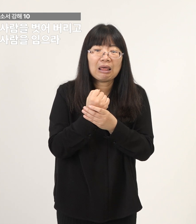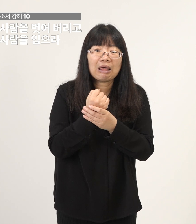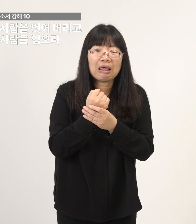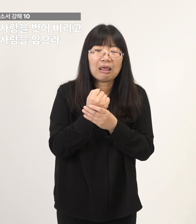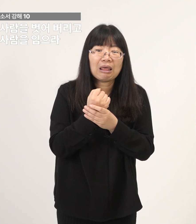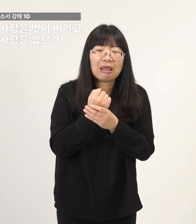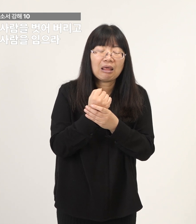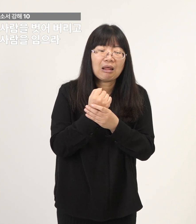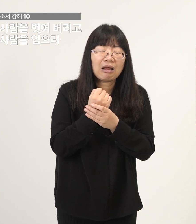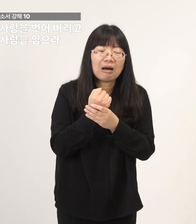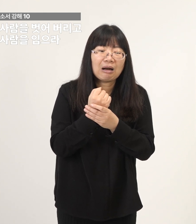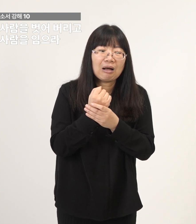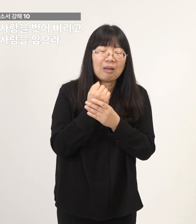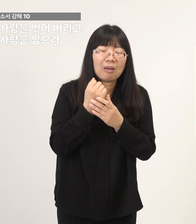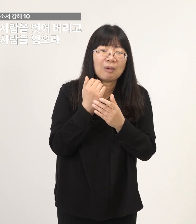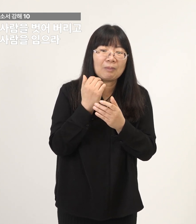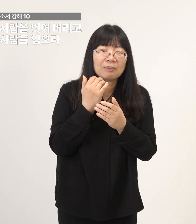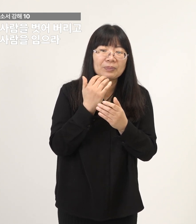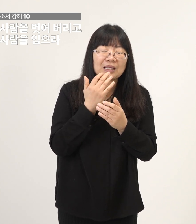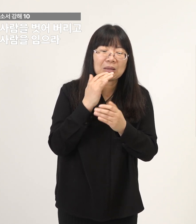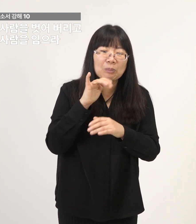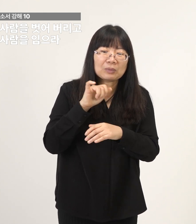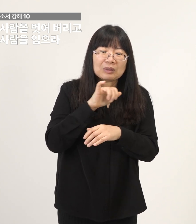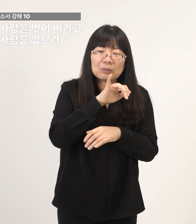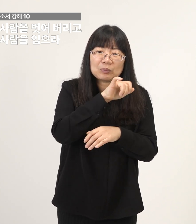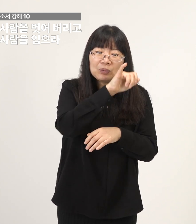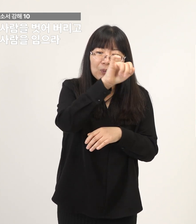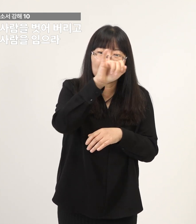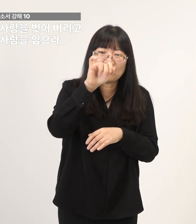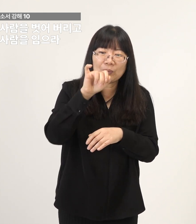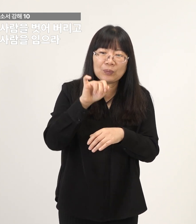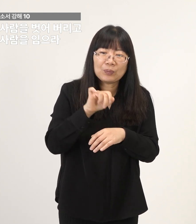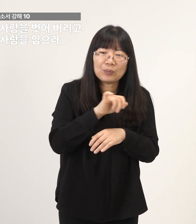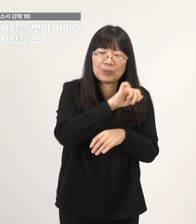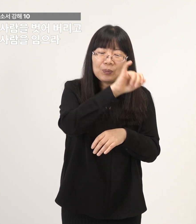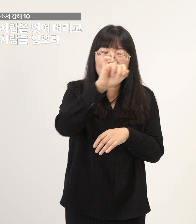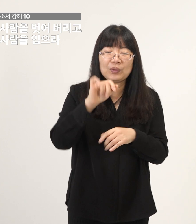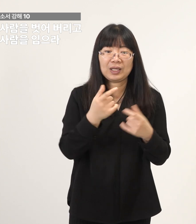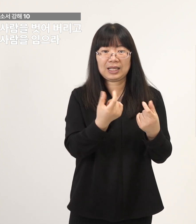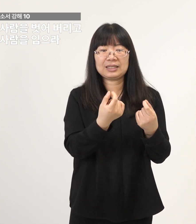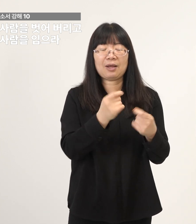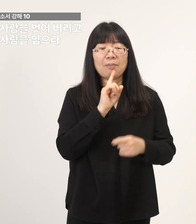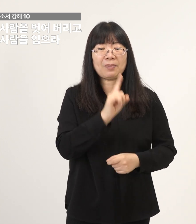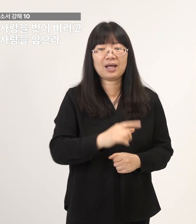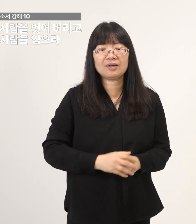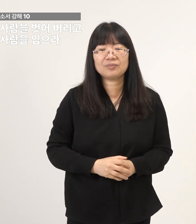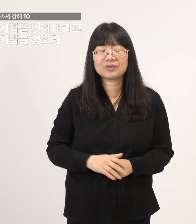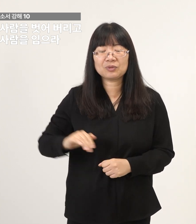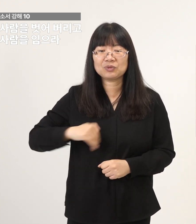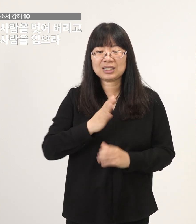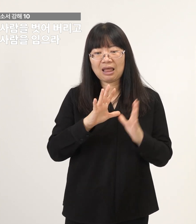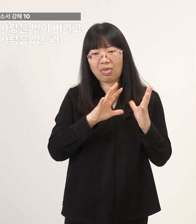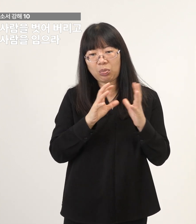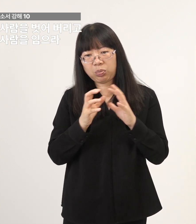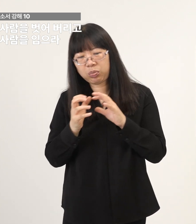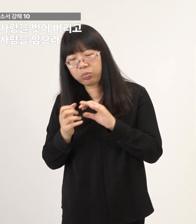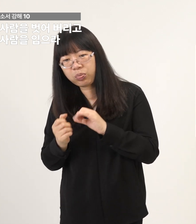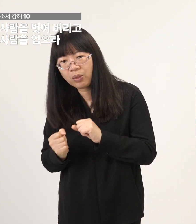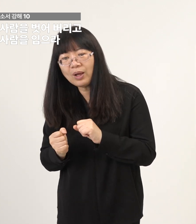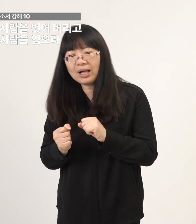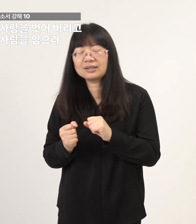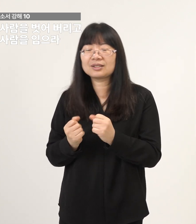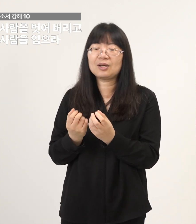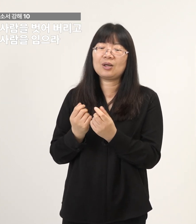갈대라 그랬어요. 꺼져가는 심지라 그랬어요. 그게 우리의 본질이에요. 그래서